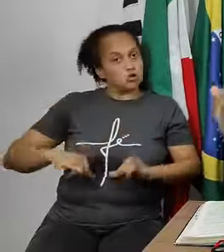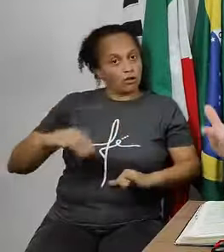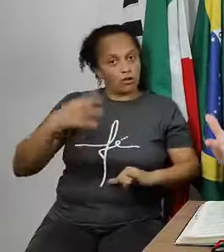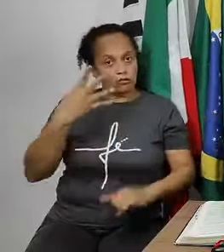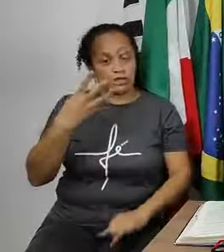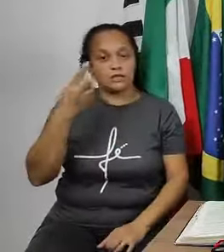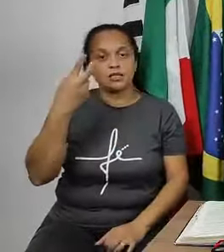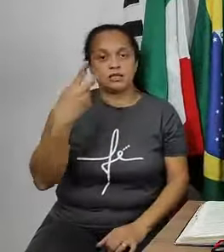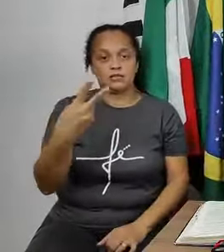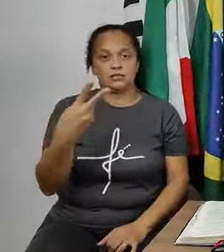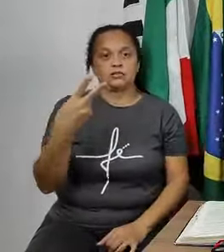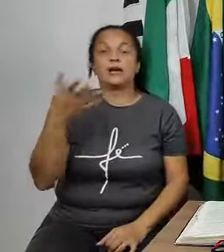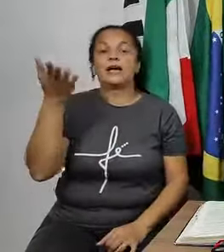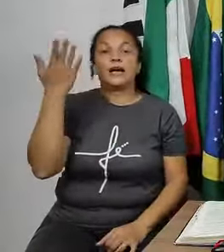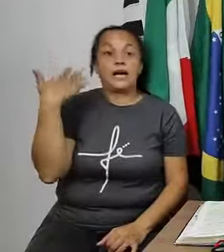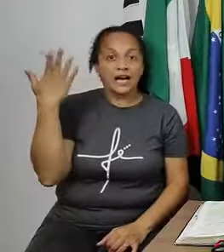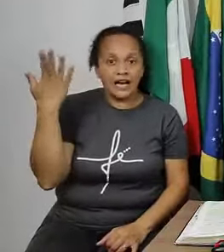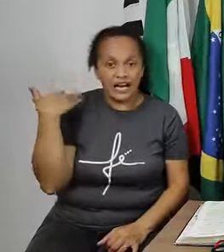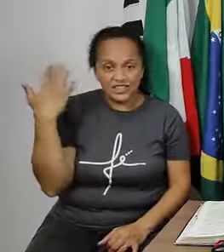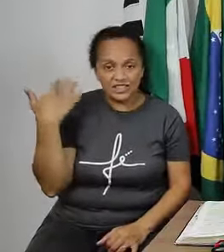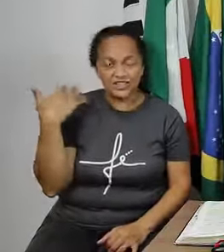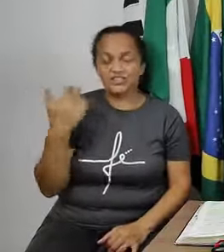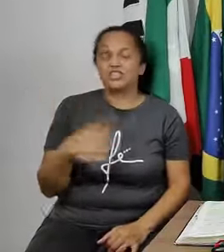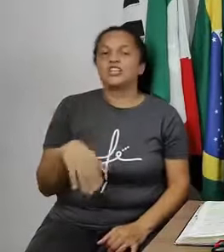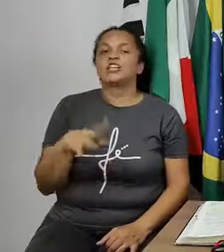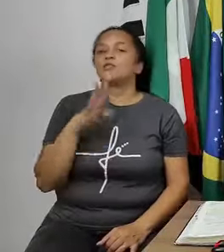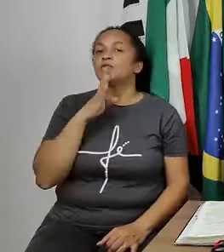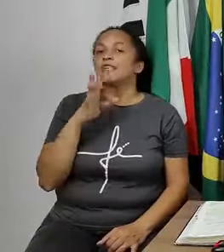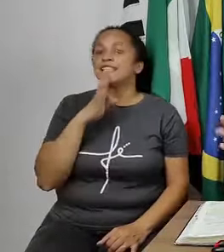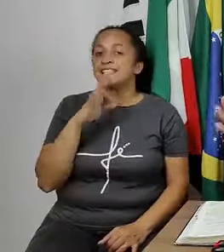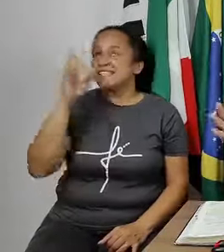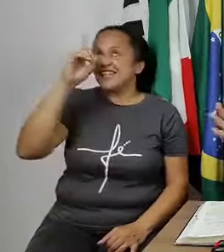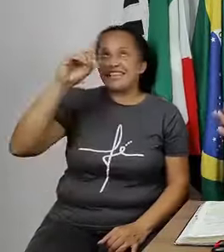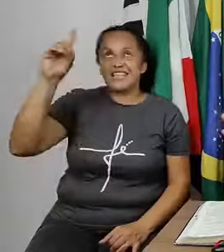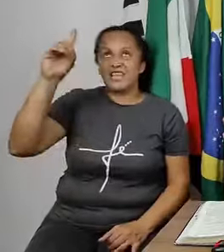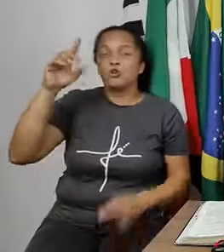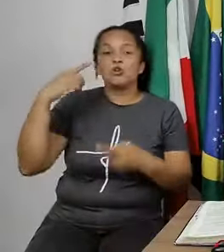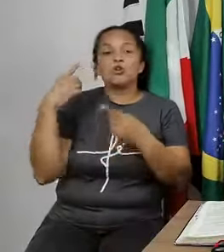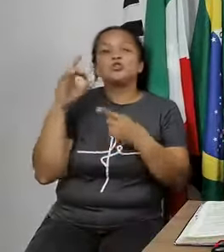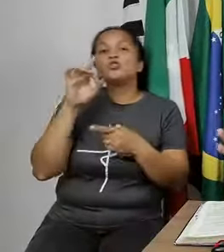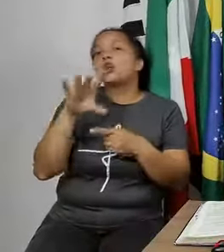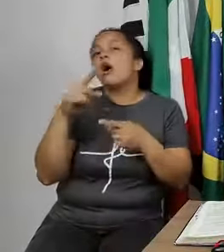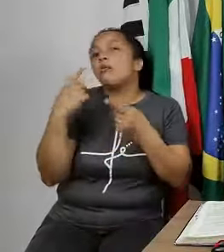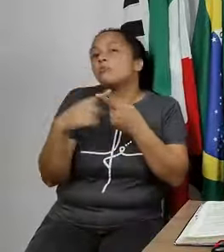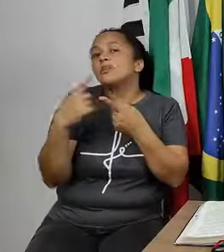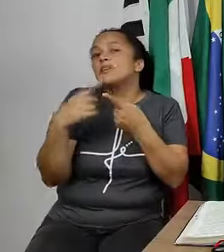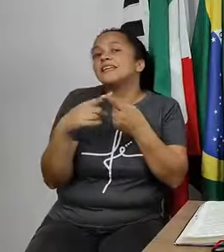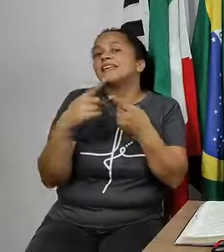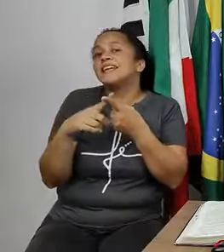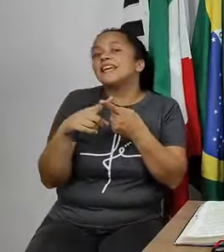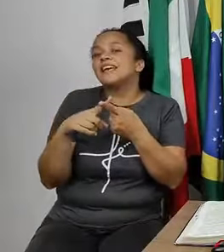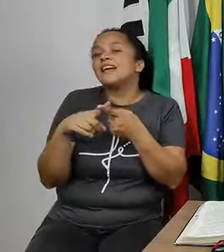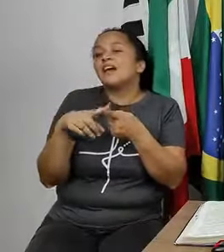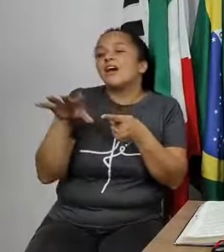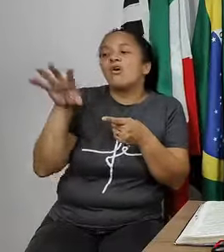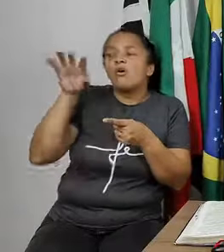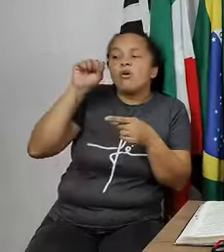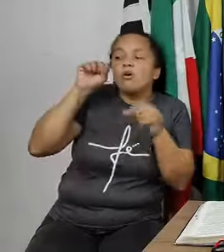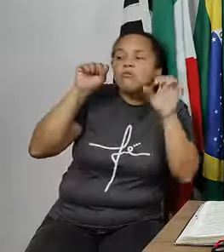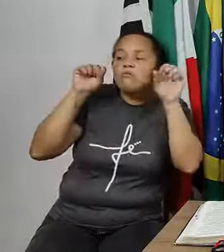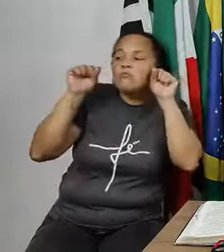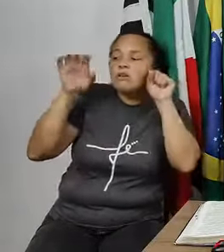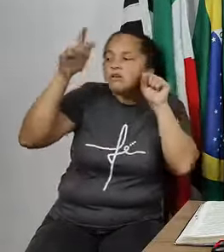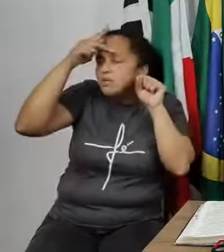te conhecia só de ouvir falar. Olha como é Jó percebeu isso.